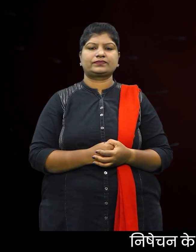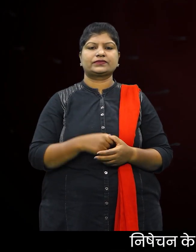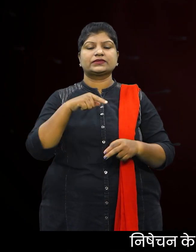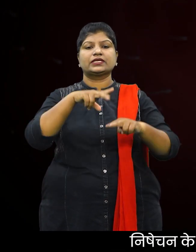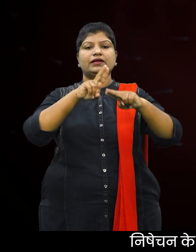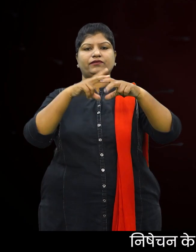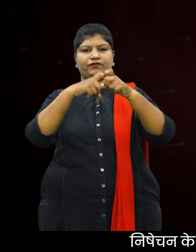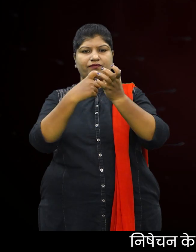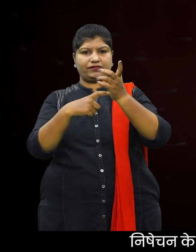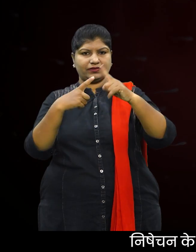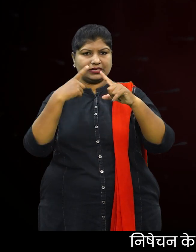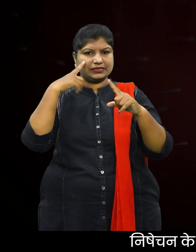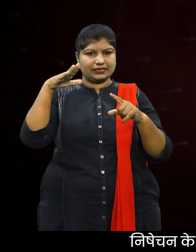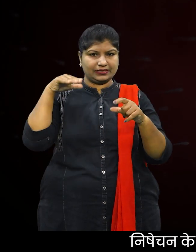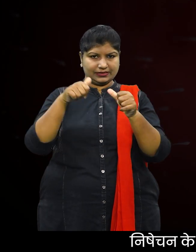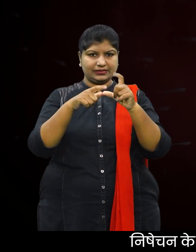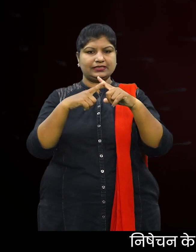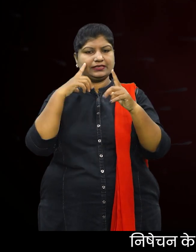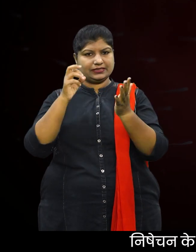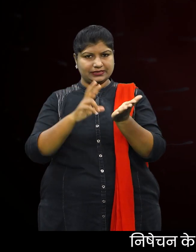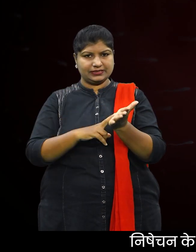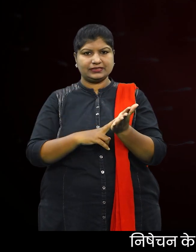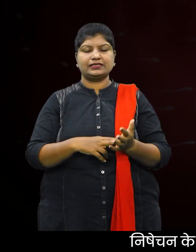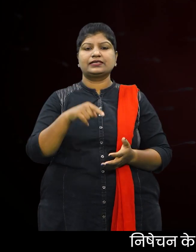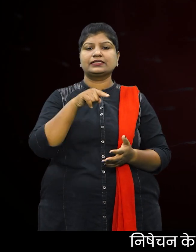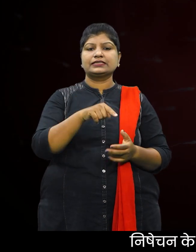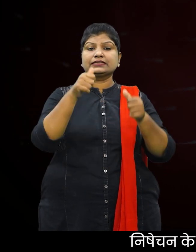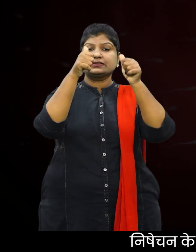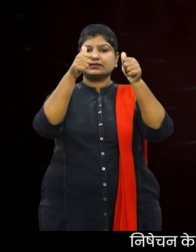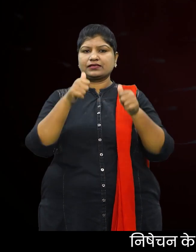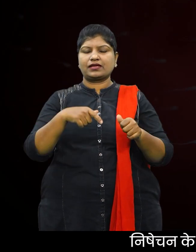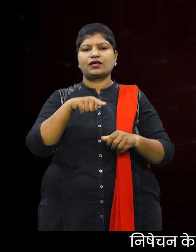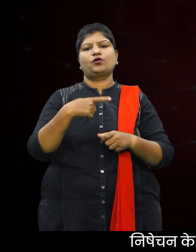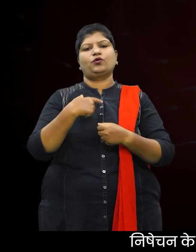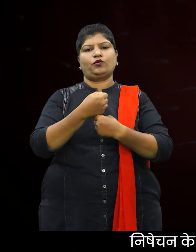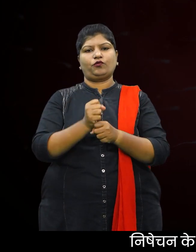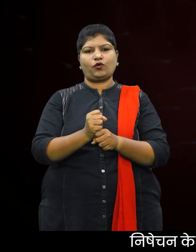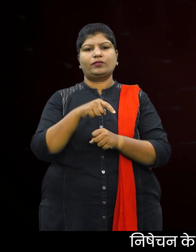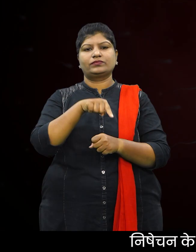निषेचन के कारण युग्मज जाइगोट बनता है